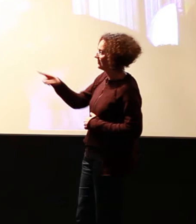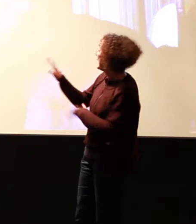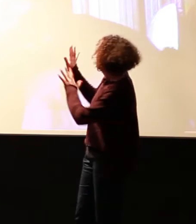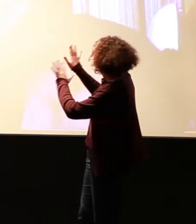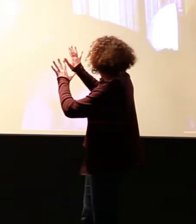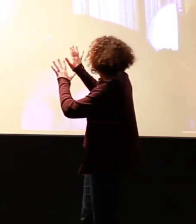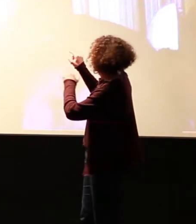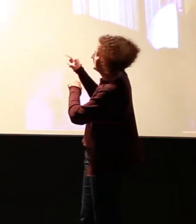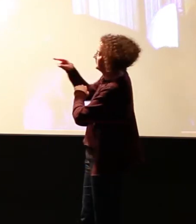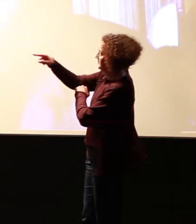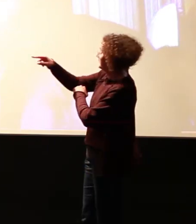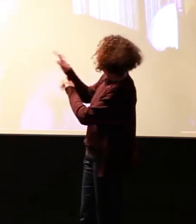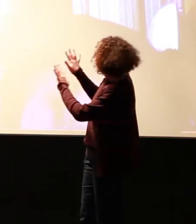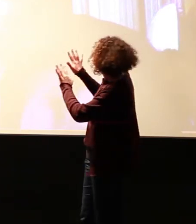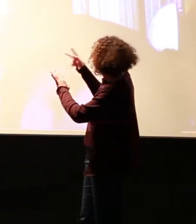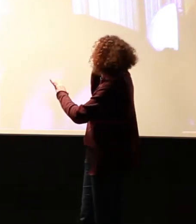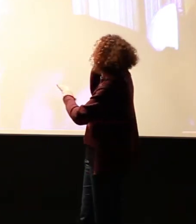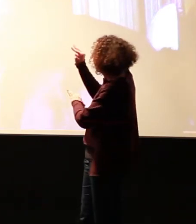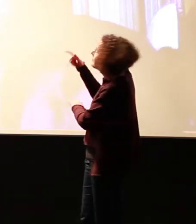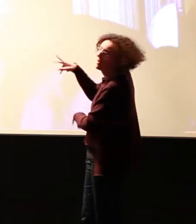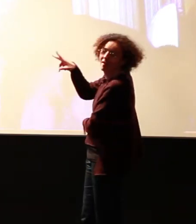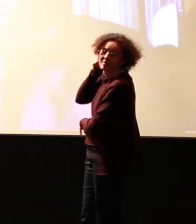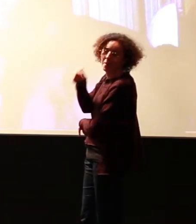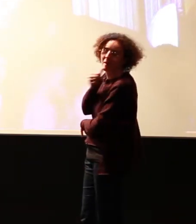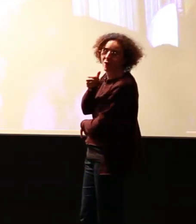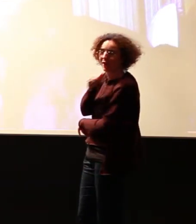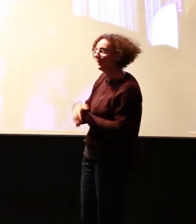Attends, on te voit, mais on ne t'entend pas encore.